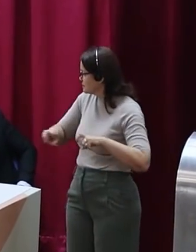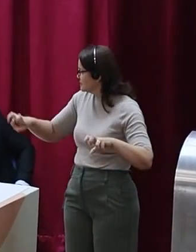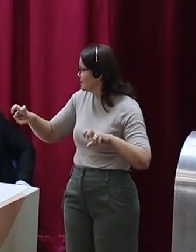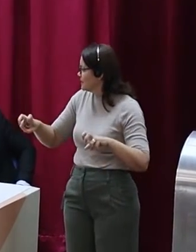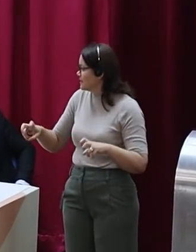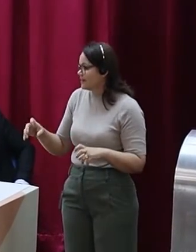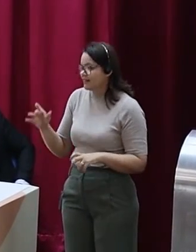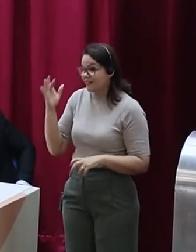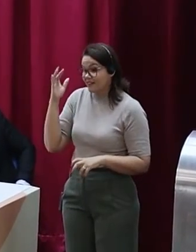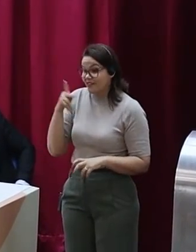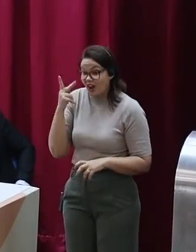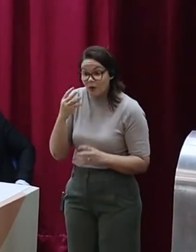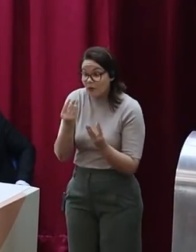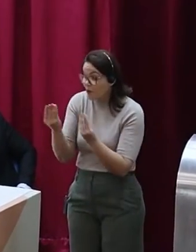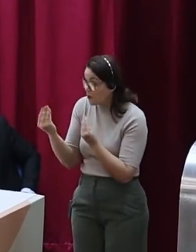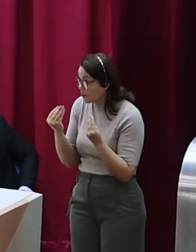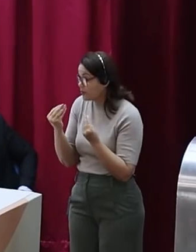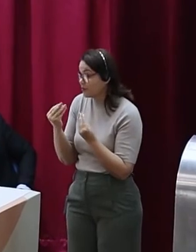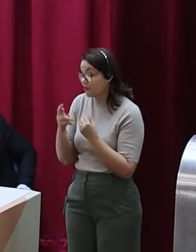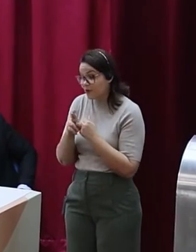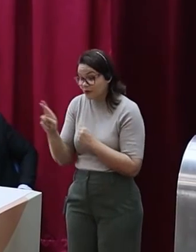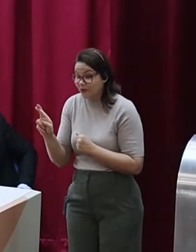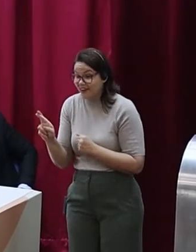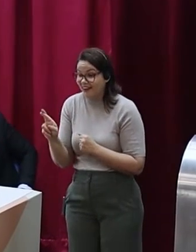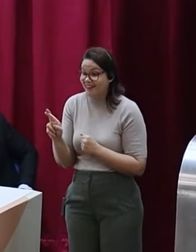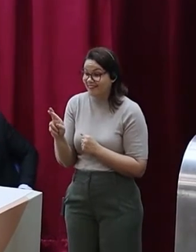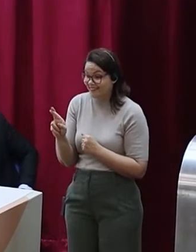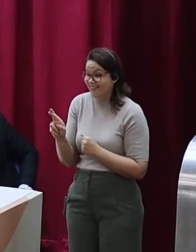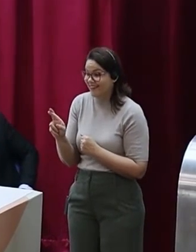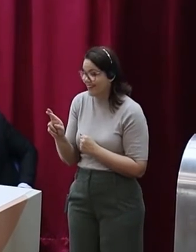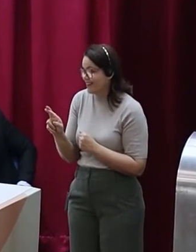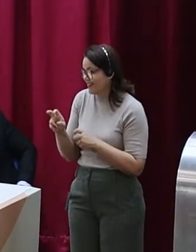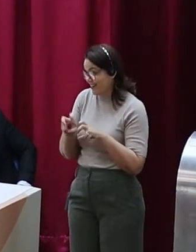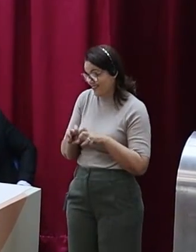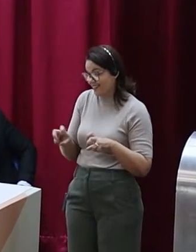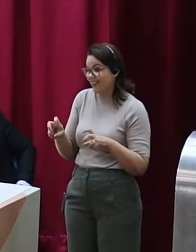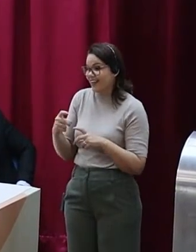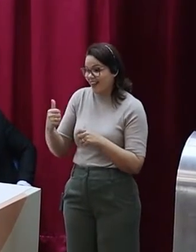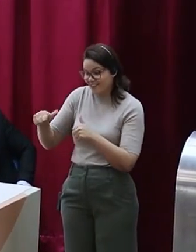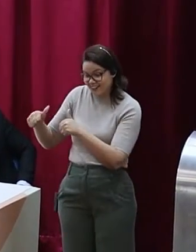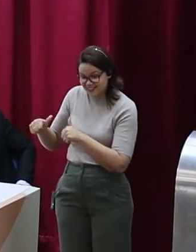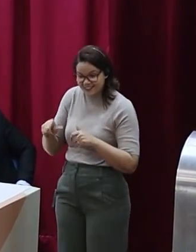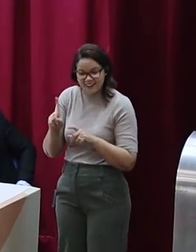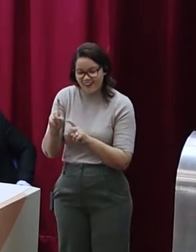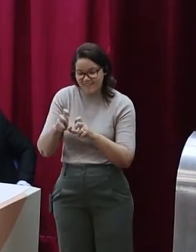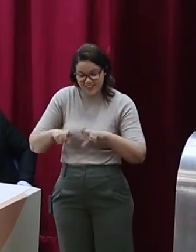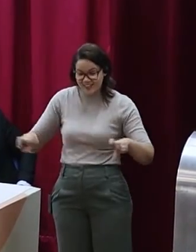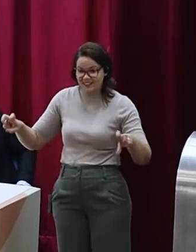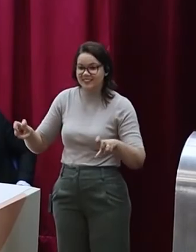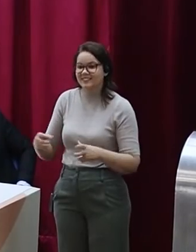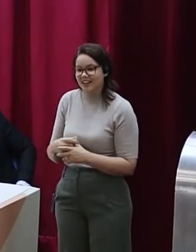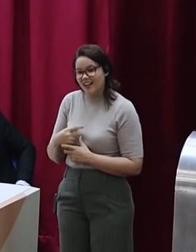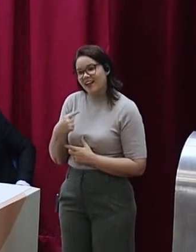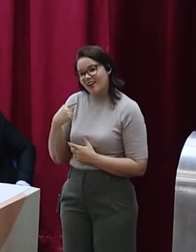tô achando, falou tanto de doutorado, né, Ricardo? A banca, a mesa. Agradeço bastante, saio aqui com o